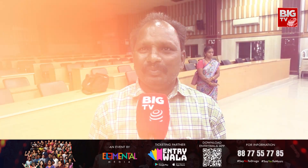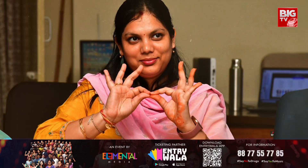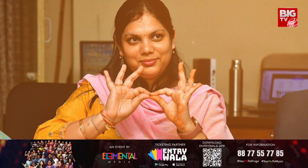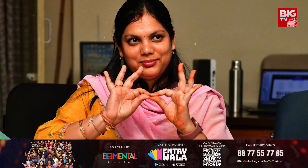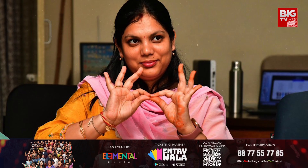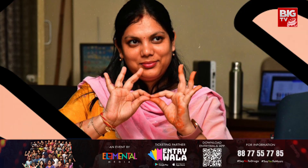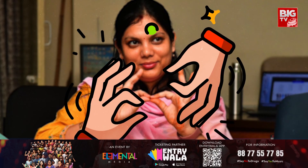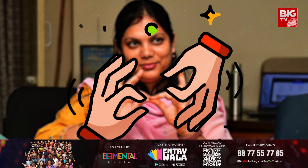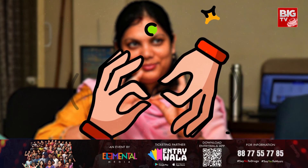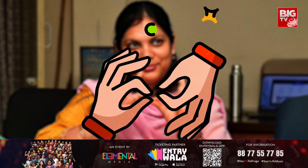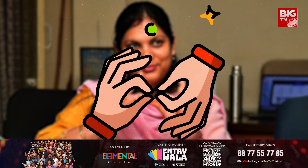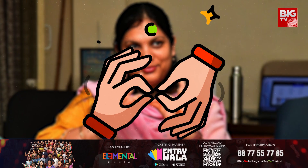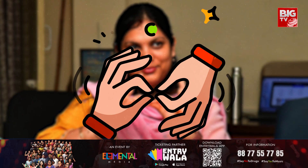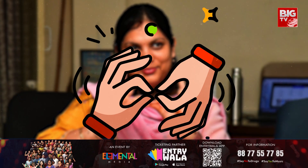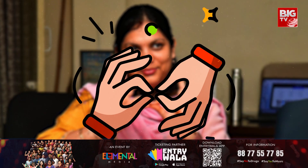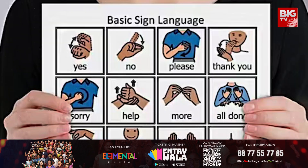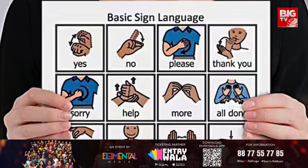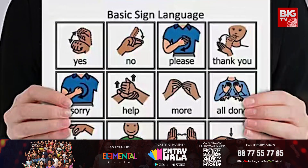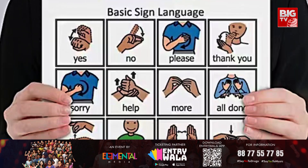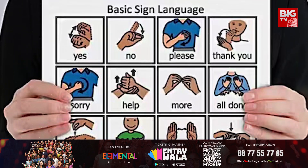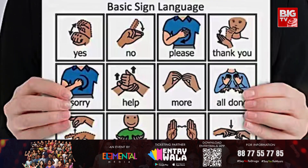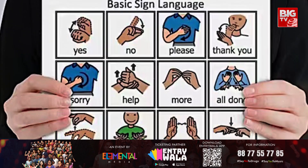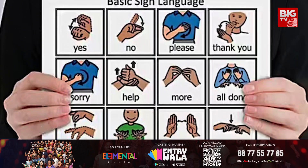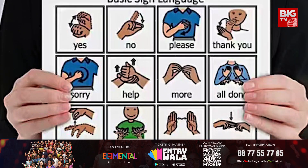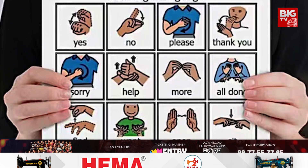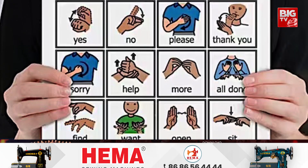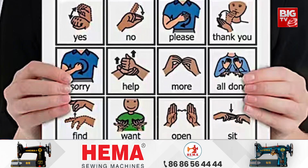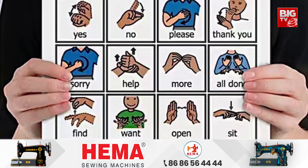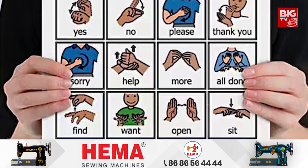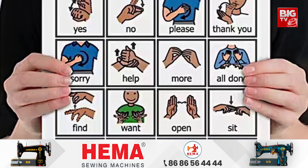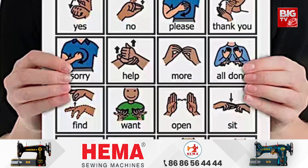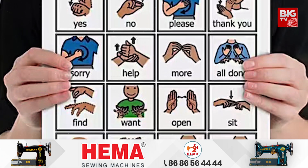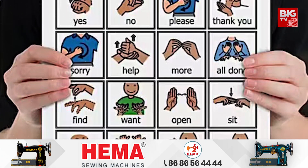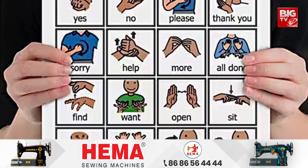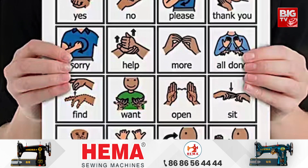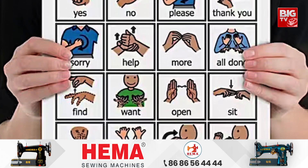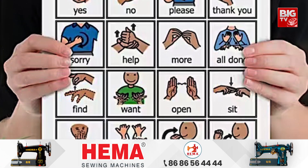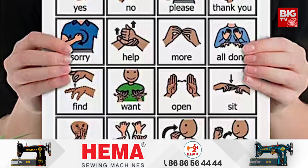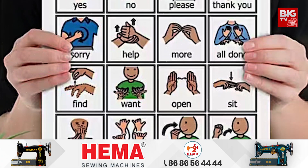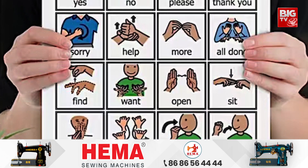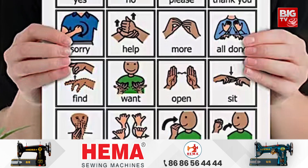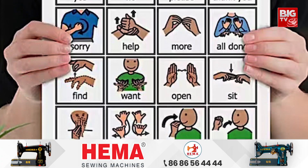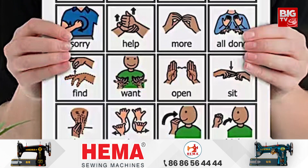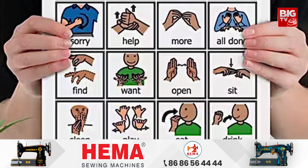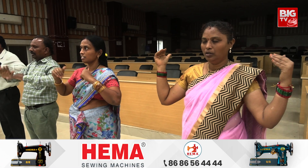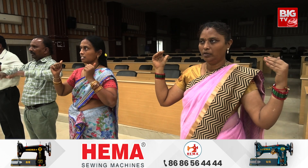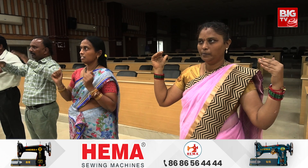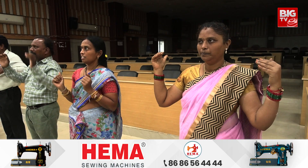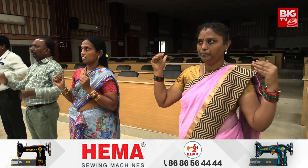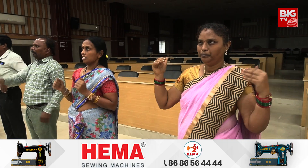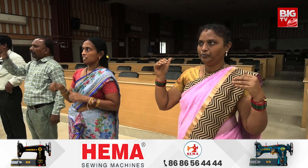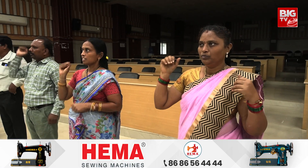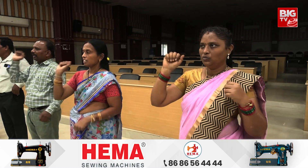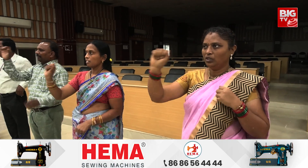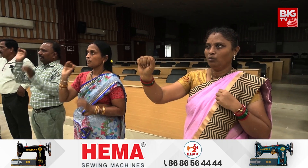నేర్చుకోవచ్చు. ఇది ఒక కలెక్టర్ తీసుకున్న నిర్ణయం కాదు, ఒక సామాజిక నైతిక బాధ్యతకు తార్కాణం అంటున్నారు కొందరు సామాజికవేత్తలు.